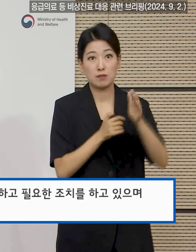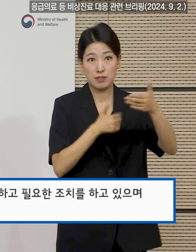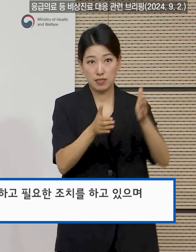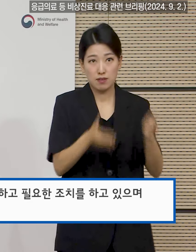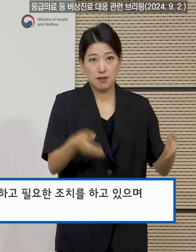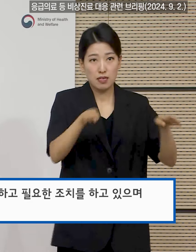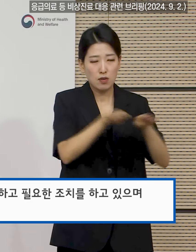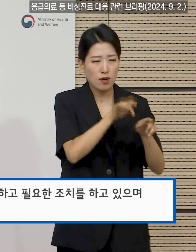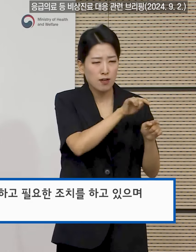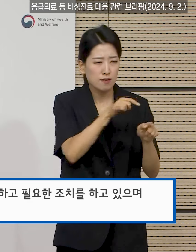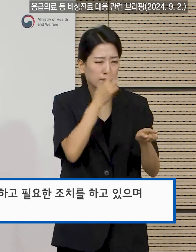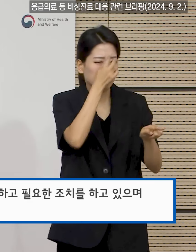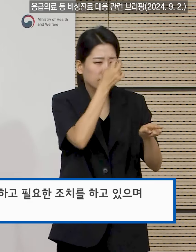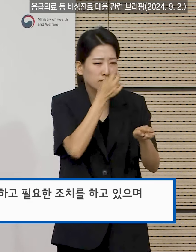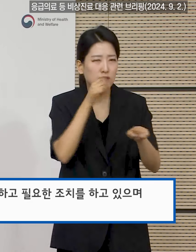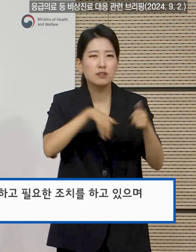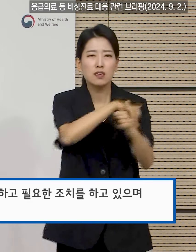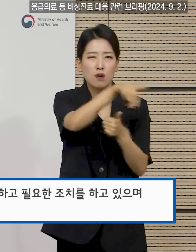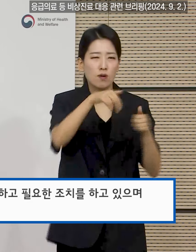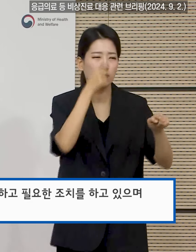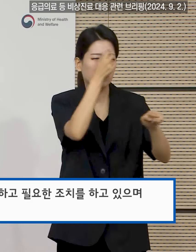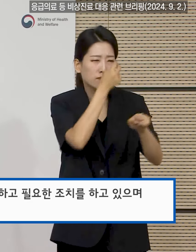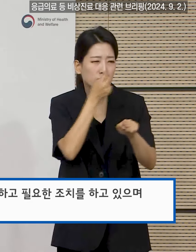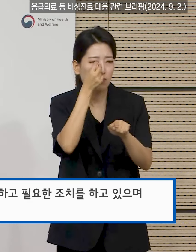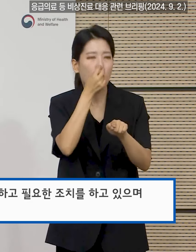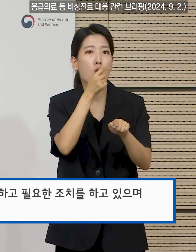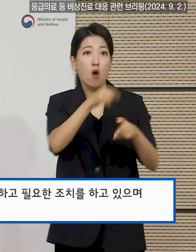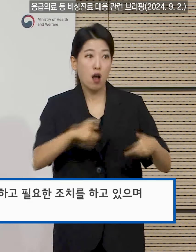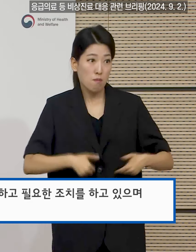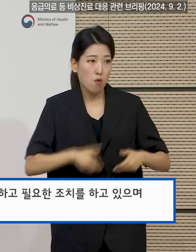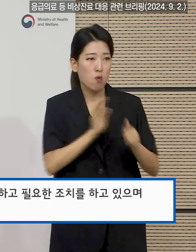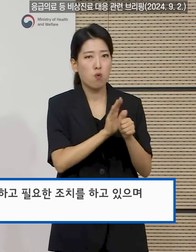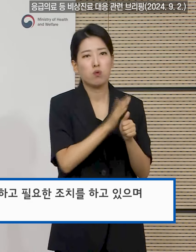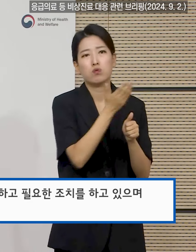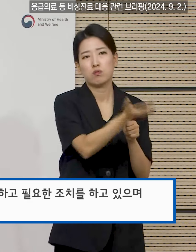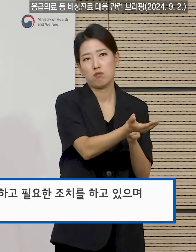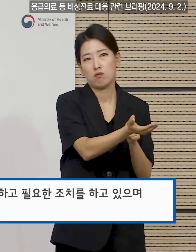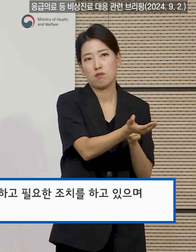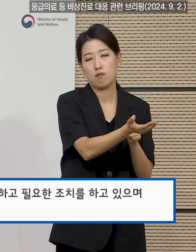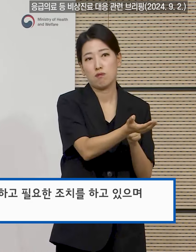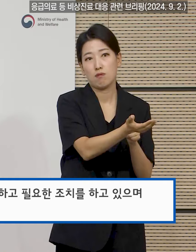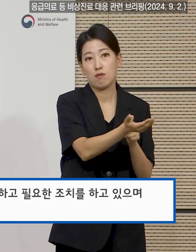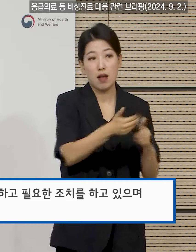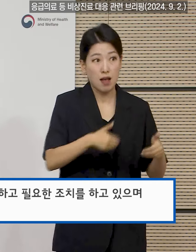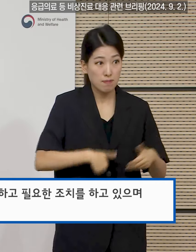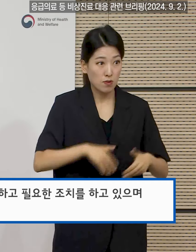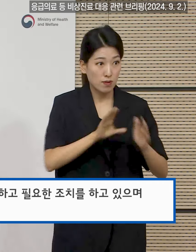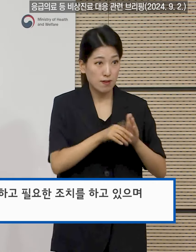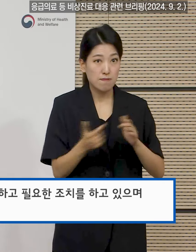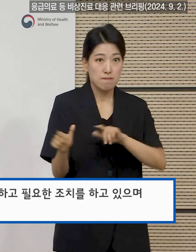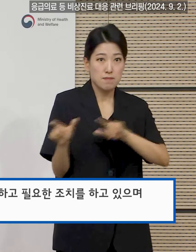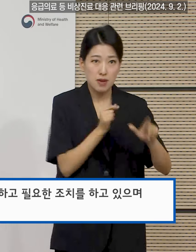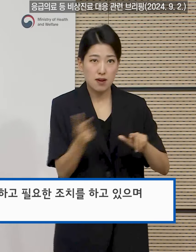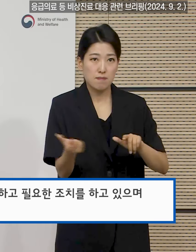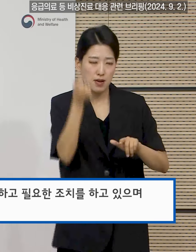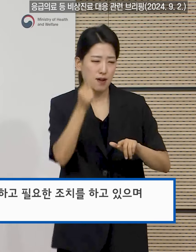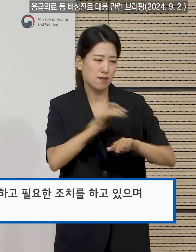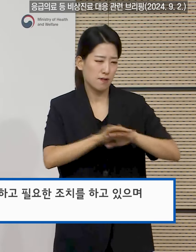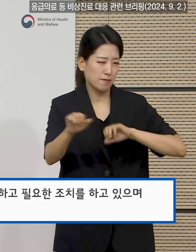면밀히 모니터링을 하고 필요한 조치를 하고 있으며 상황에 따라 신속히 추가 대응할